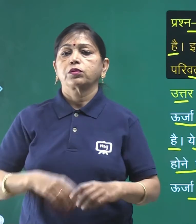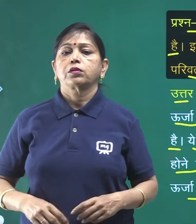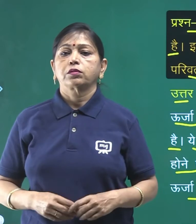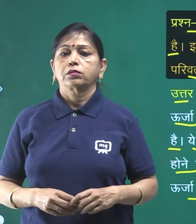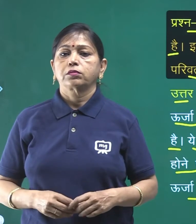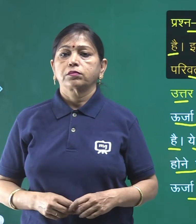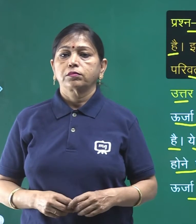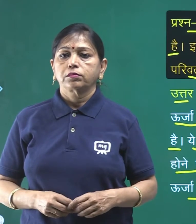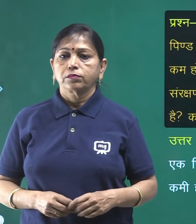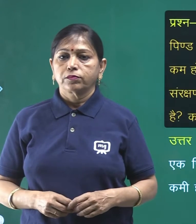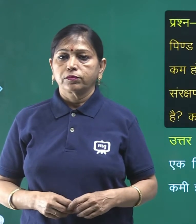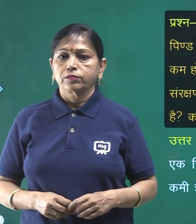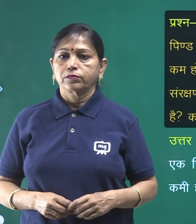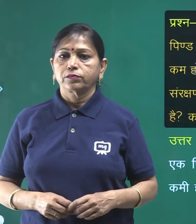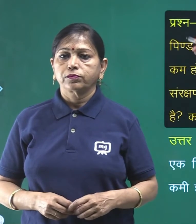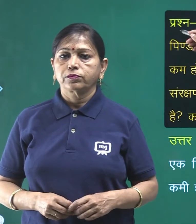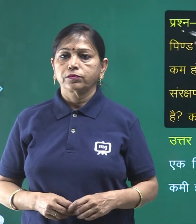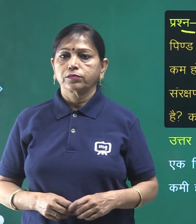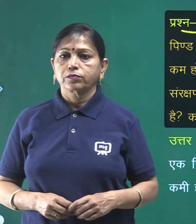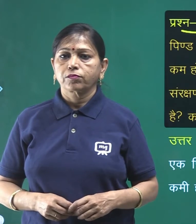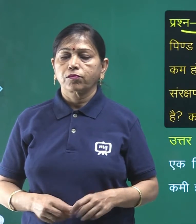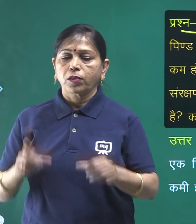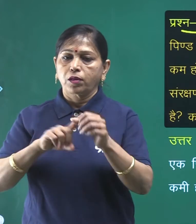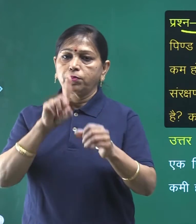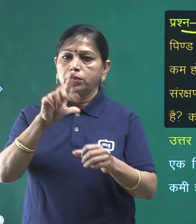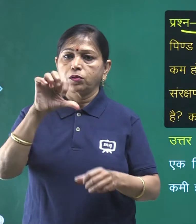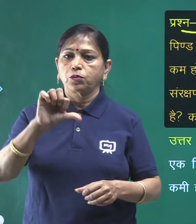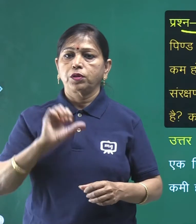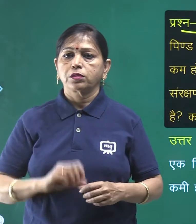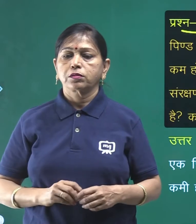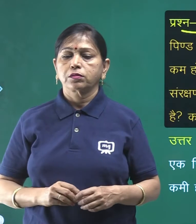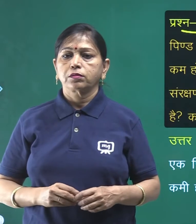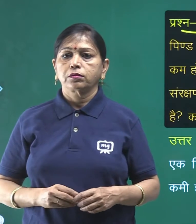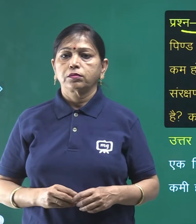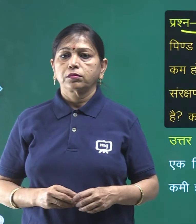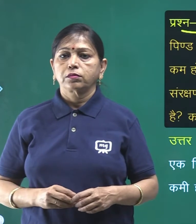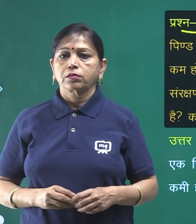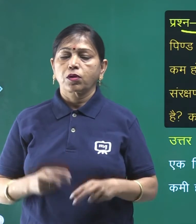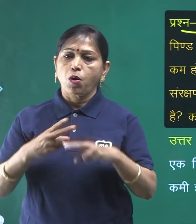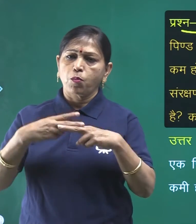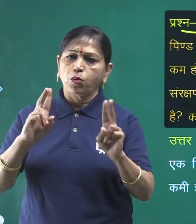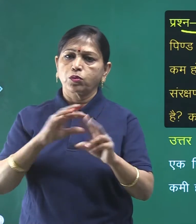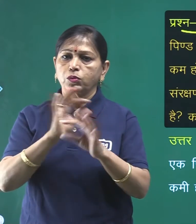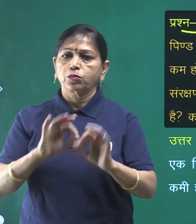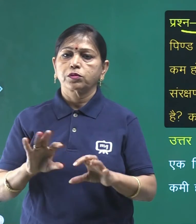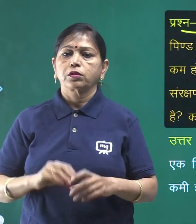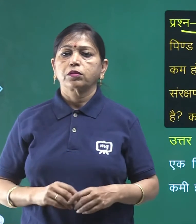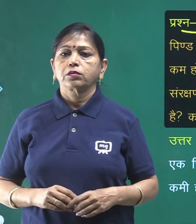प्रश्न 19, मुक्त रूप से